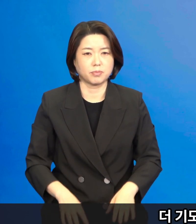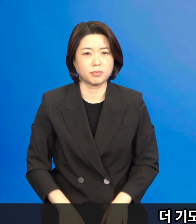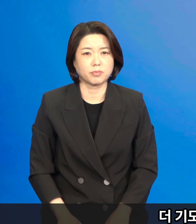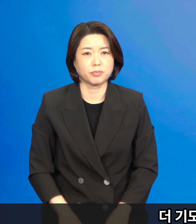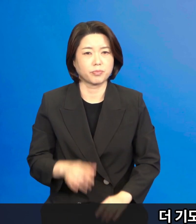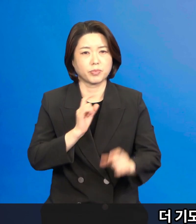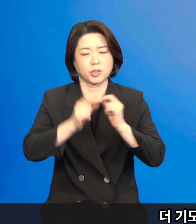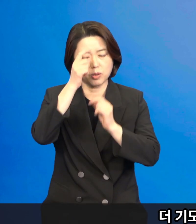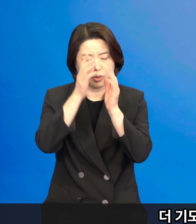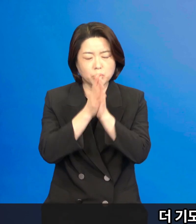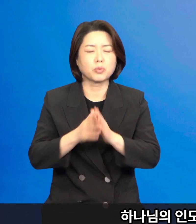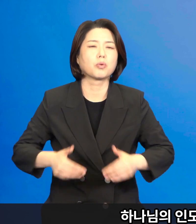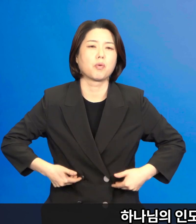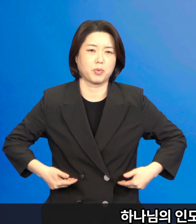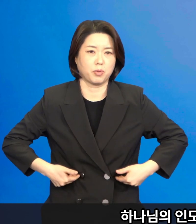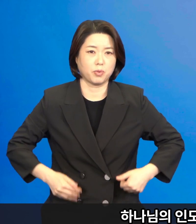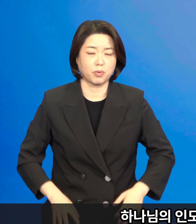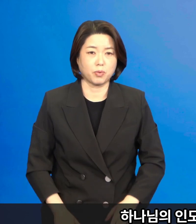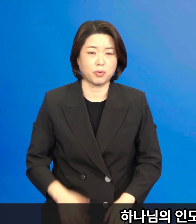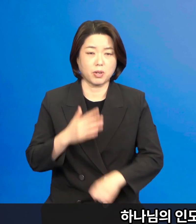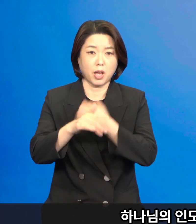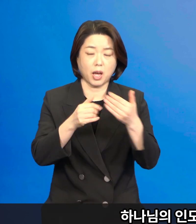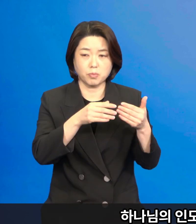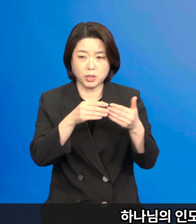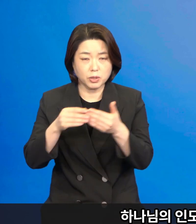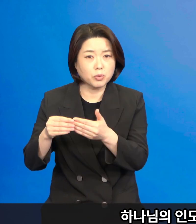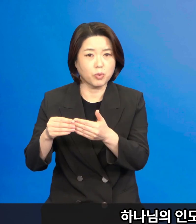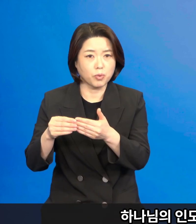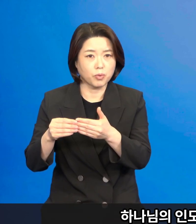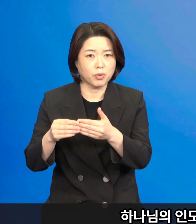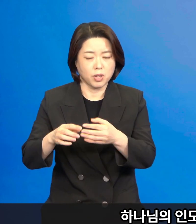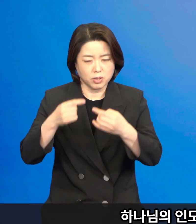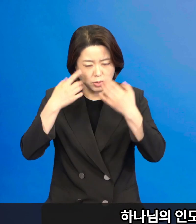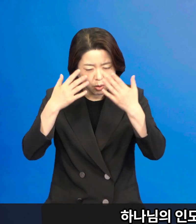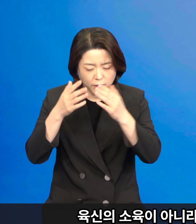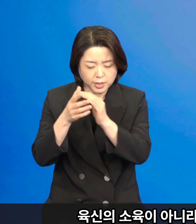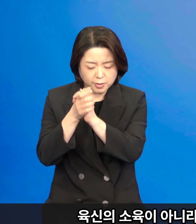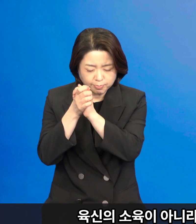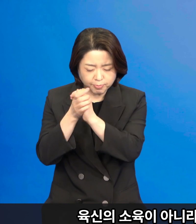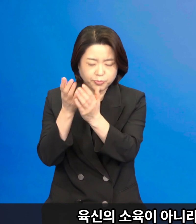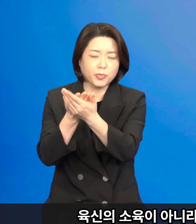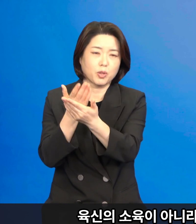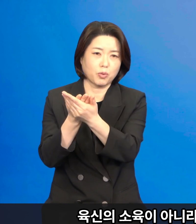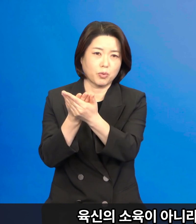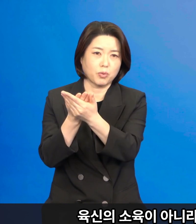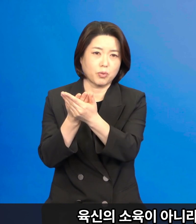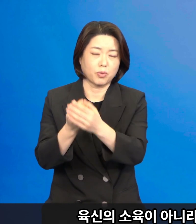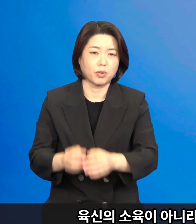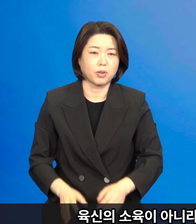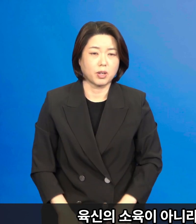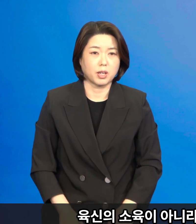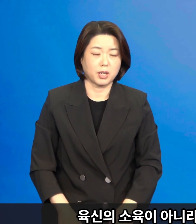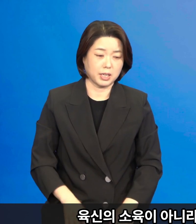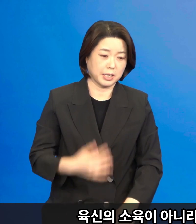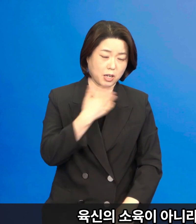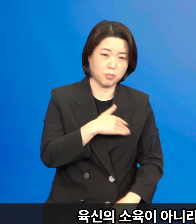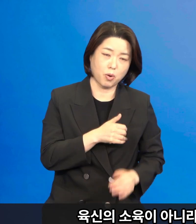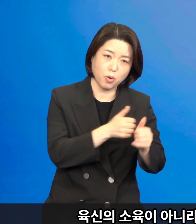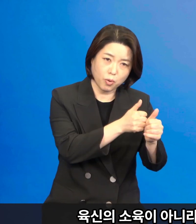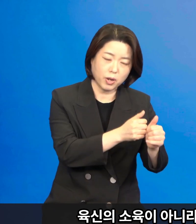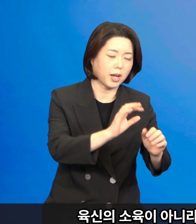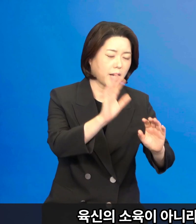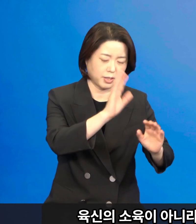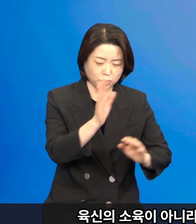더 기도해야 될 때입니다. 하나님의 인도하심을 정확하게 구하며 육신의 소욕이 아니라 성령의 소욕을